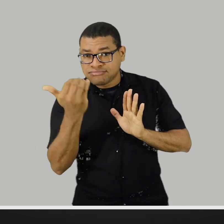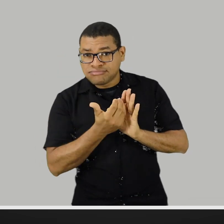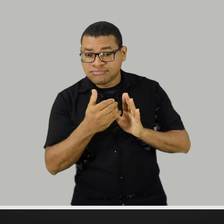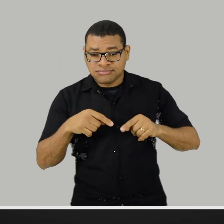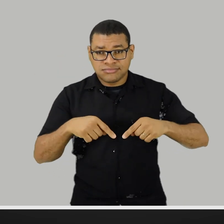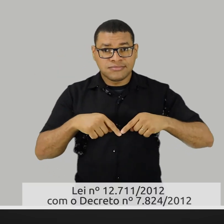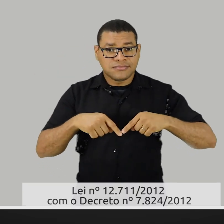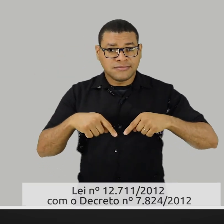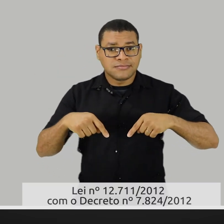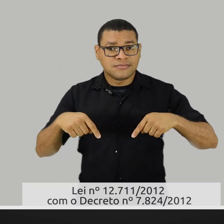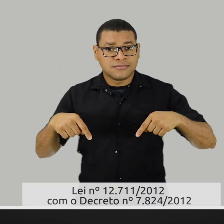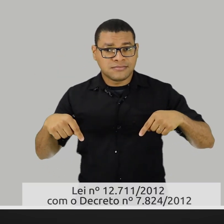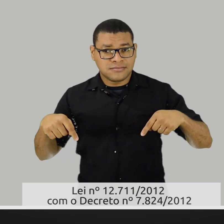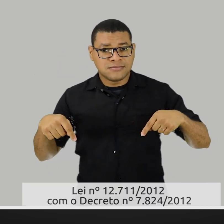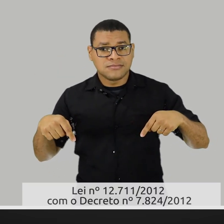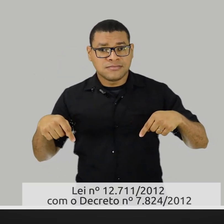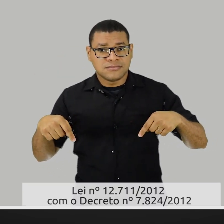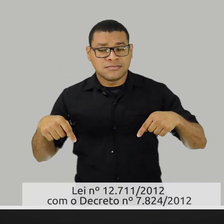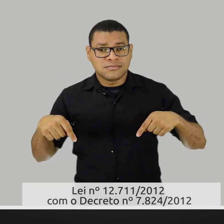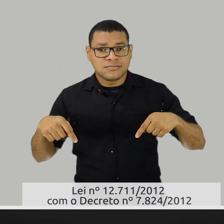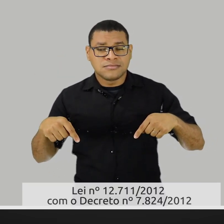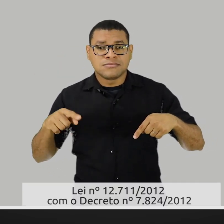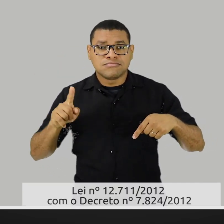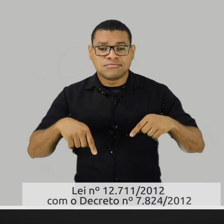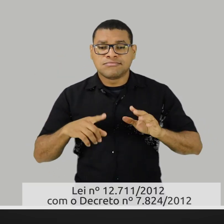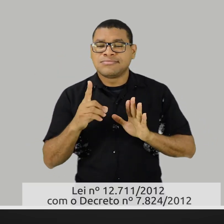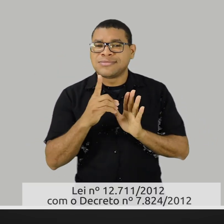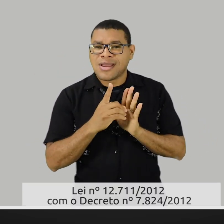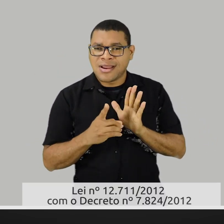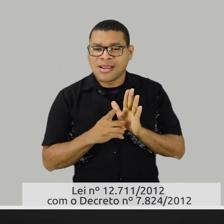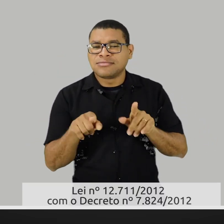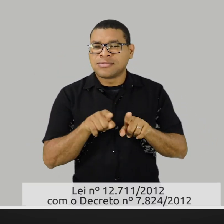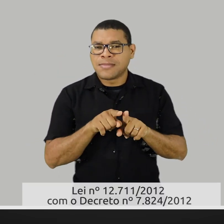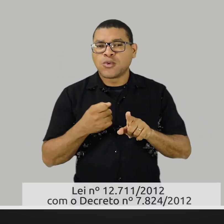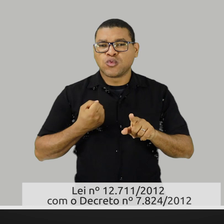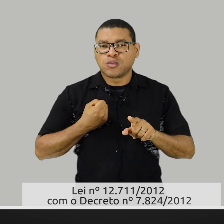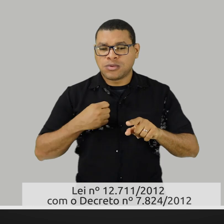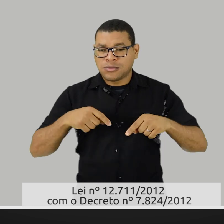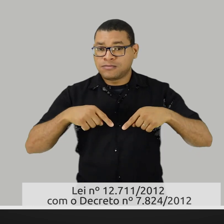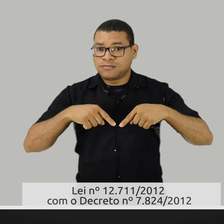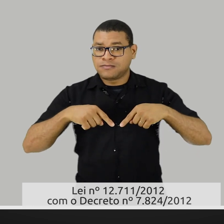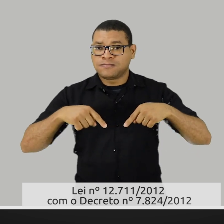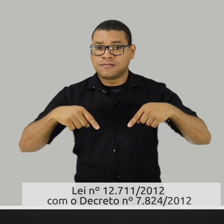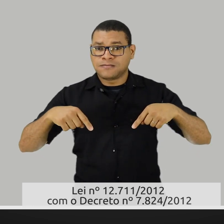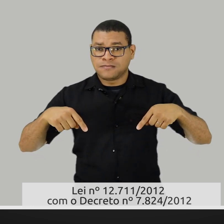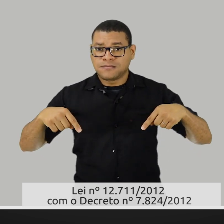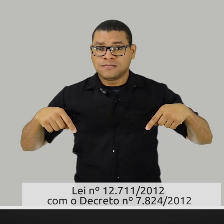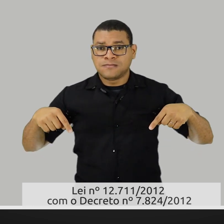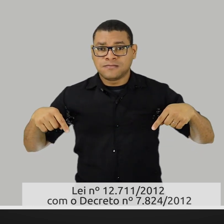Nº 12711/2012 com o decreto nº